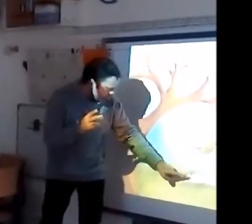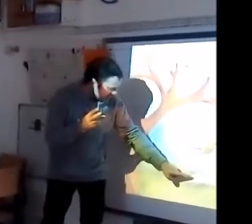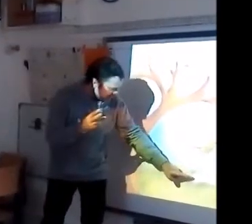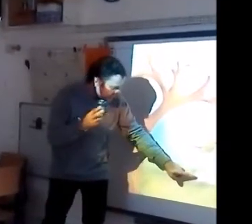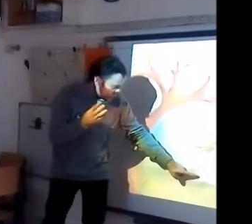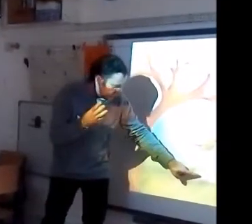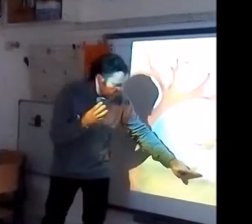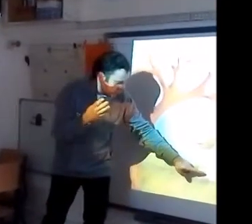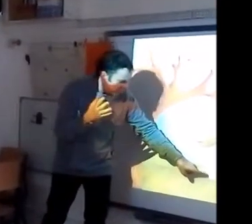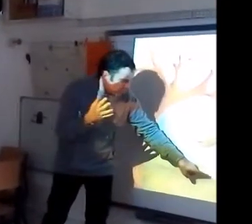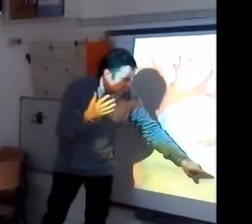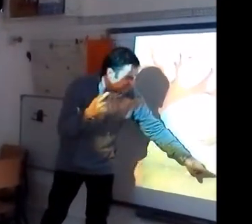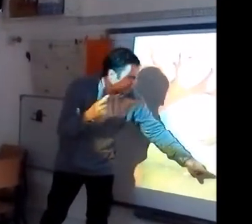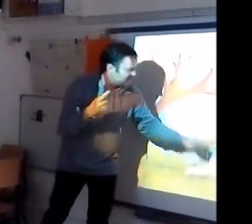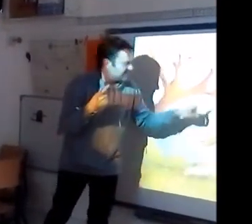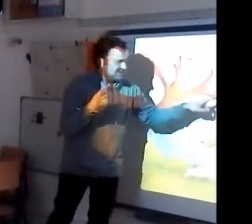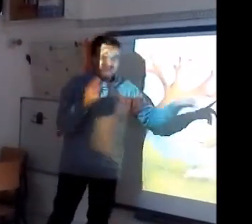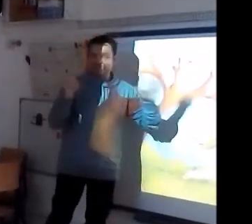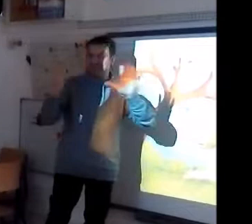dos, tres, cuatro, cinco, seis y siete.